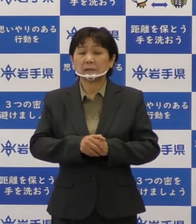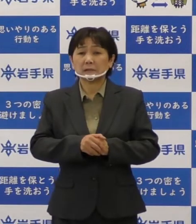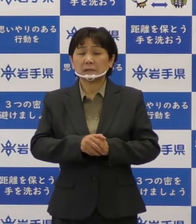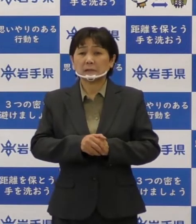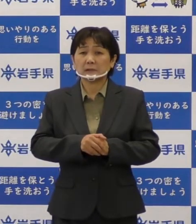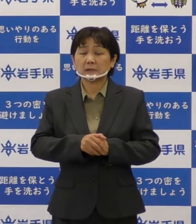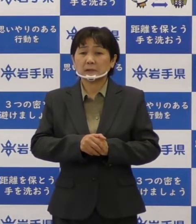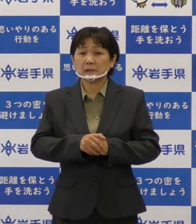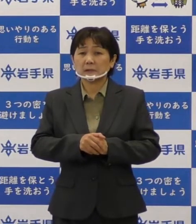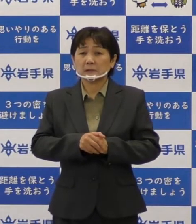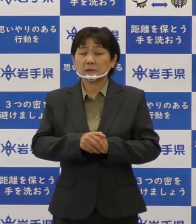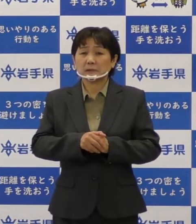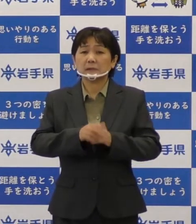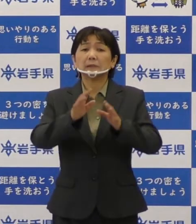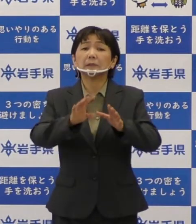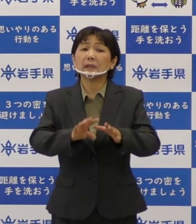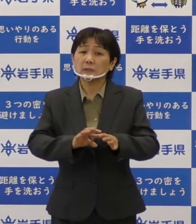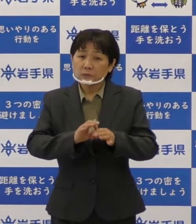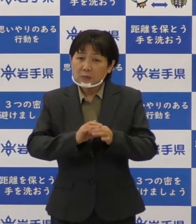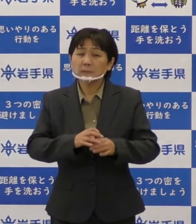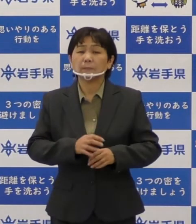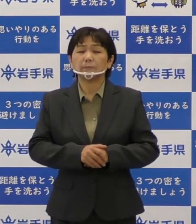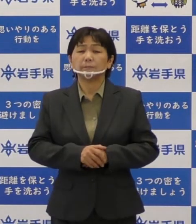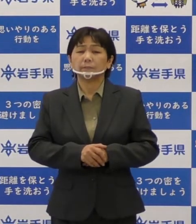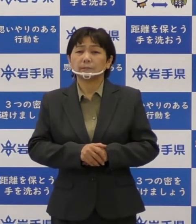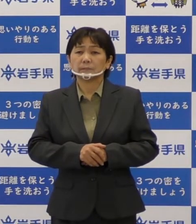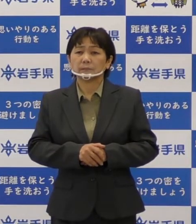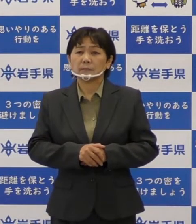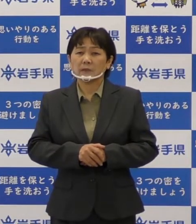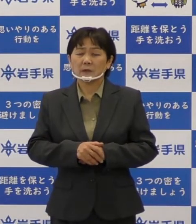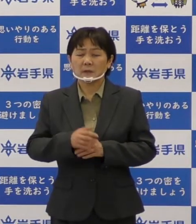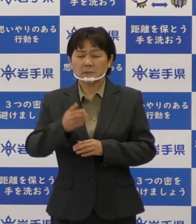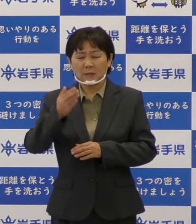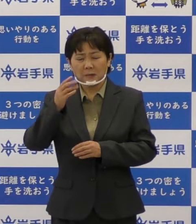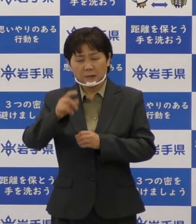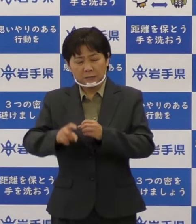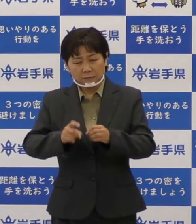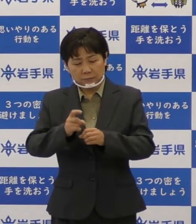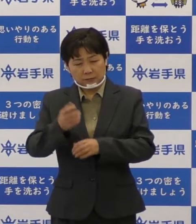のことを、改めて思い出しながら、